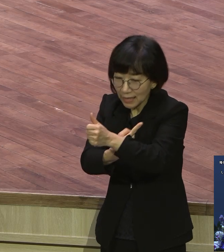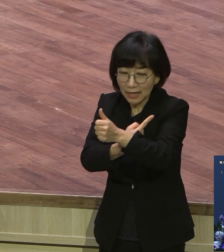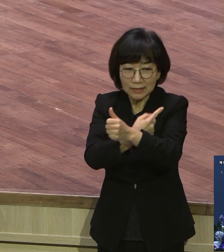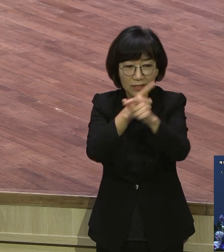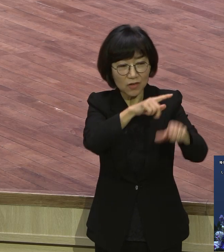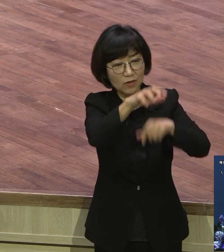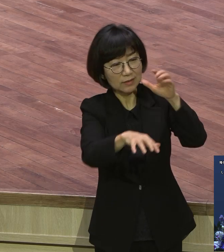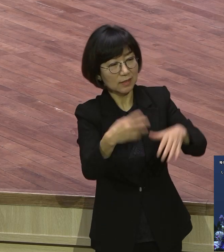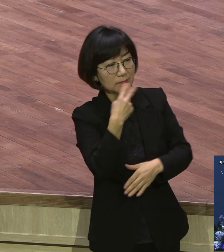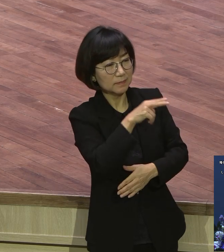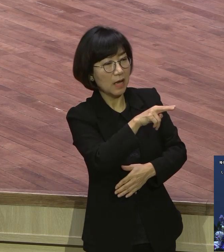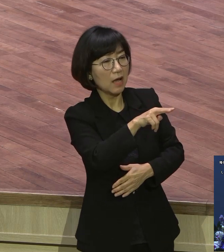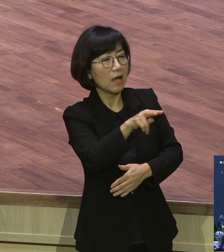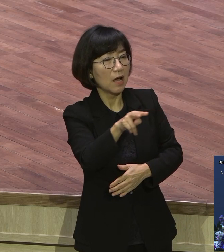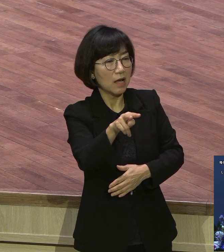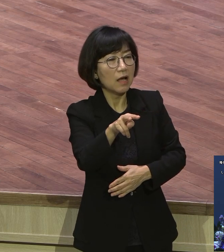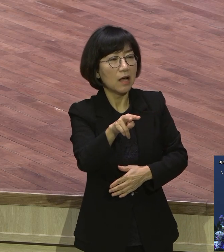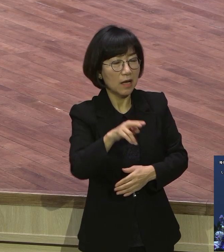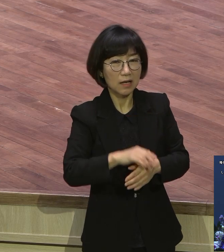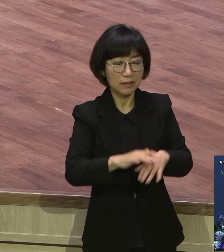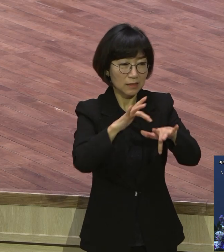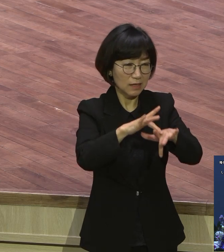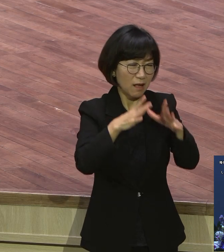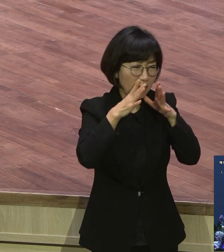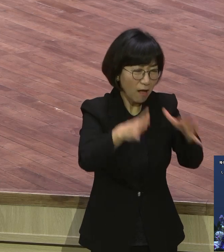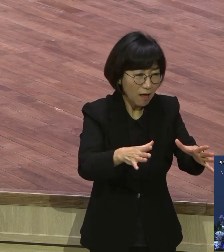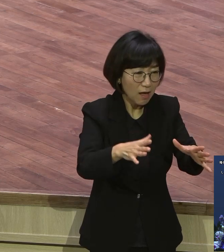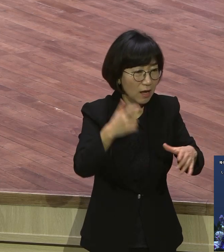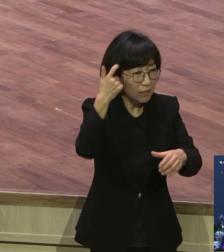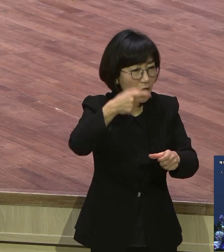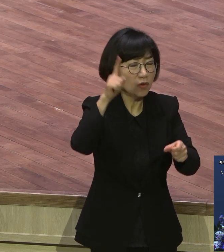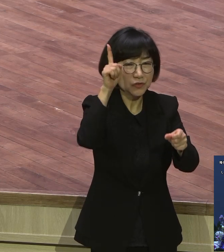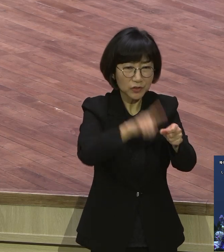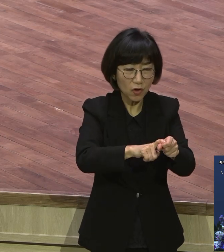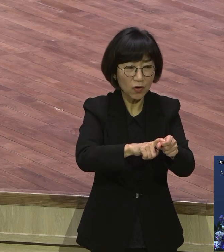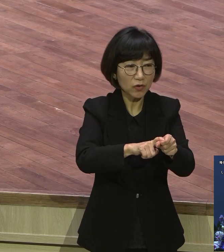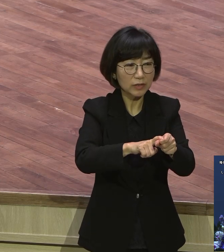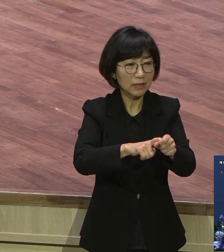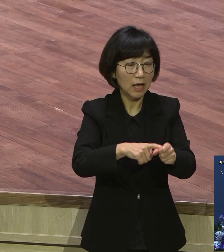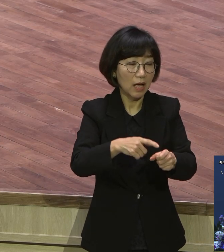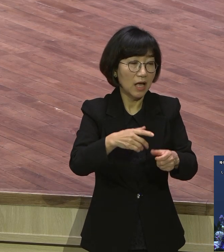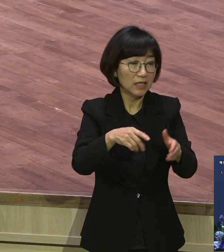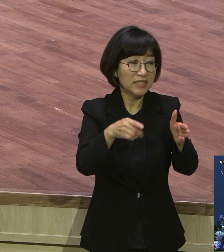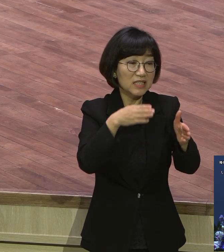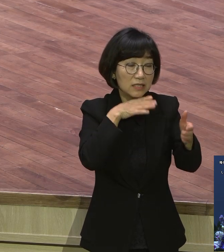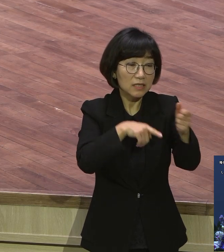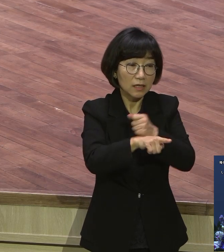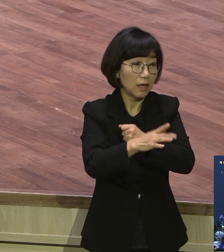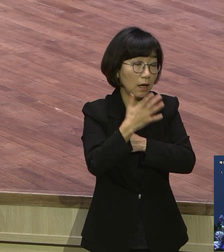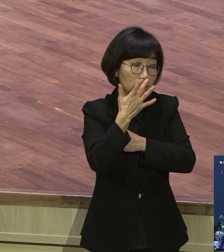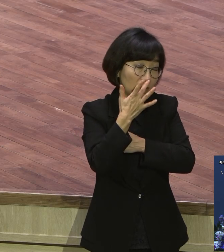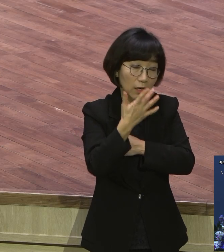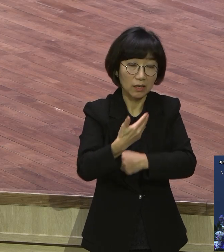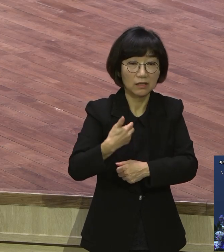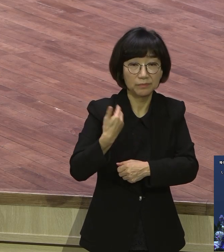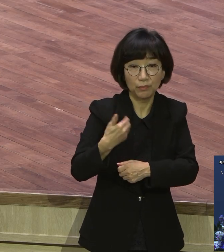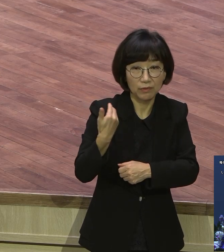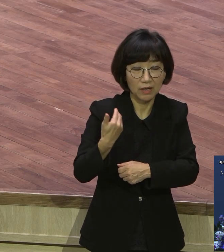사단에게 속아 어떤 것이 영적인 참질리인지 들어보지도 못하고 들어도 깨닫지도 못하고